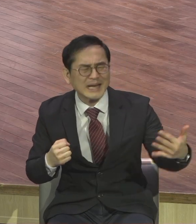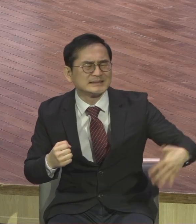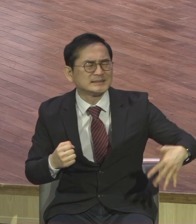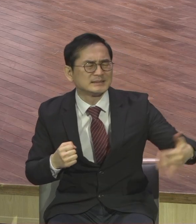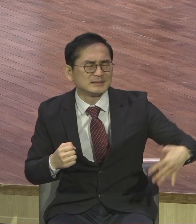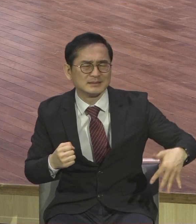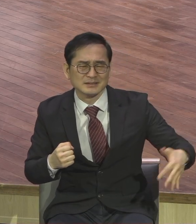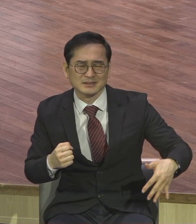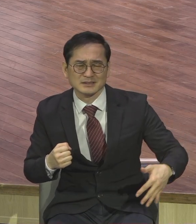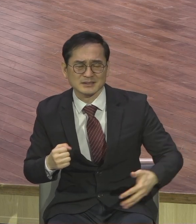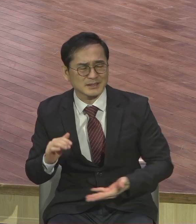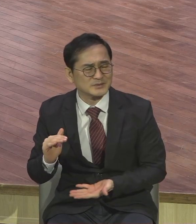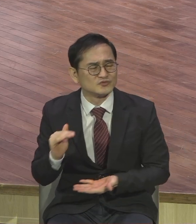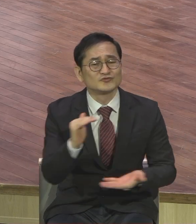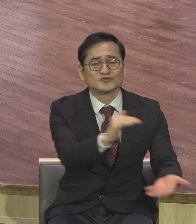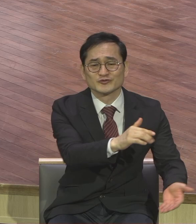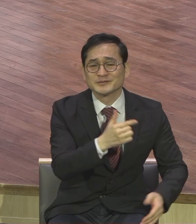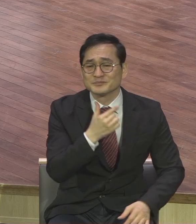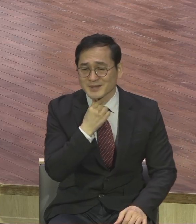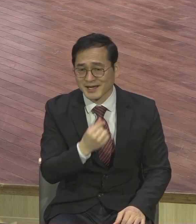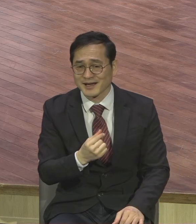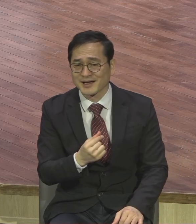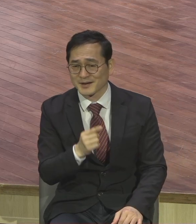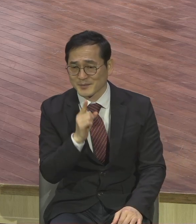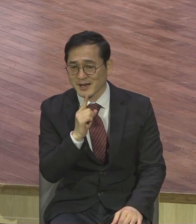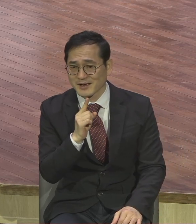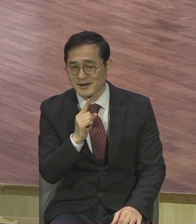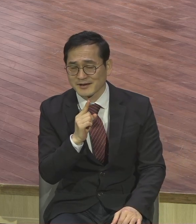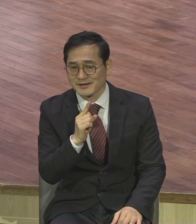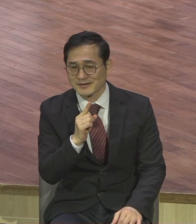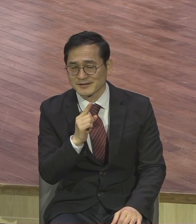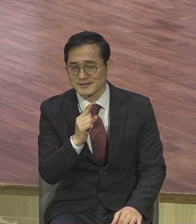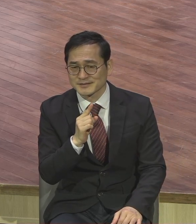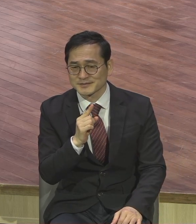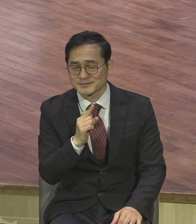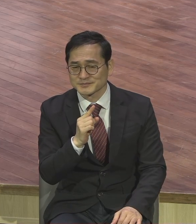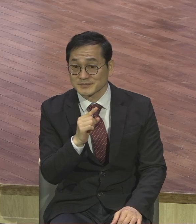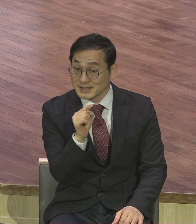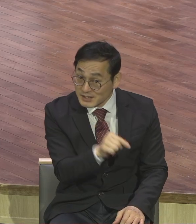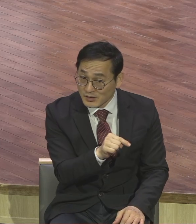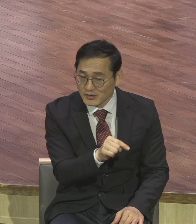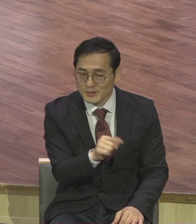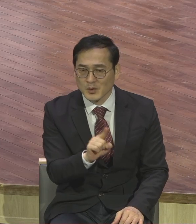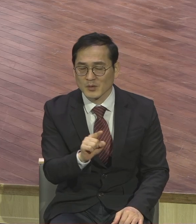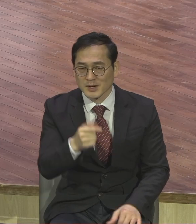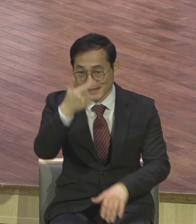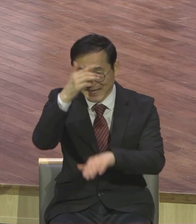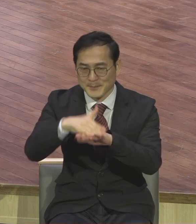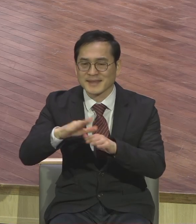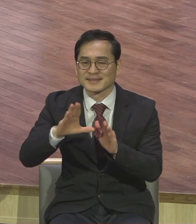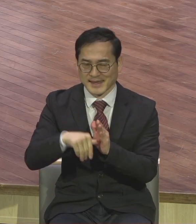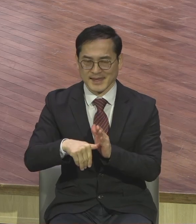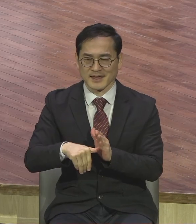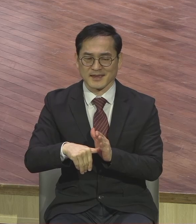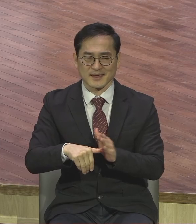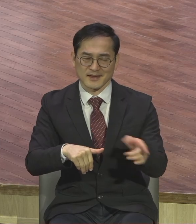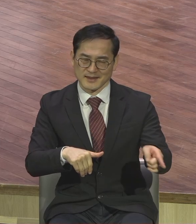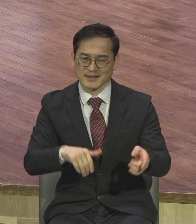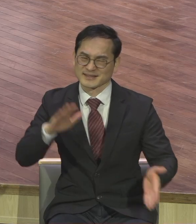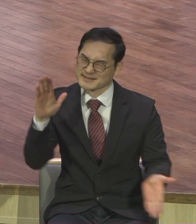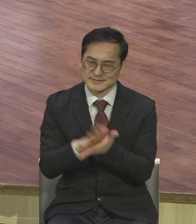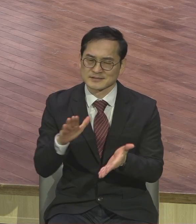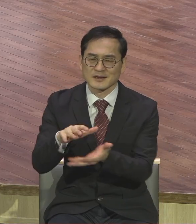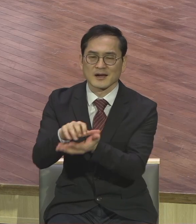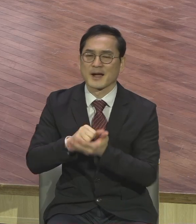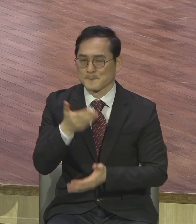예배가 중요합니다. 예배가 중요해요. 강단 말씀을 통해서 복음의 맛을 매 시간